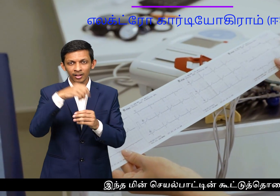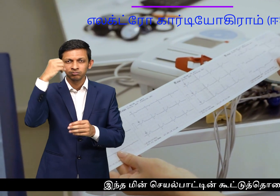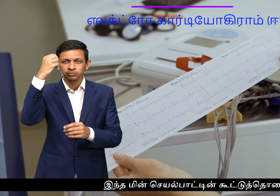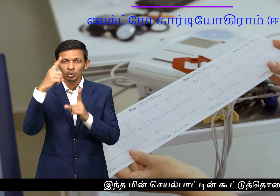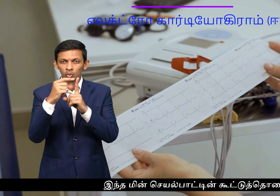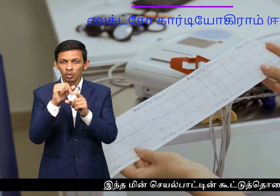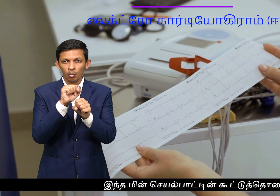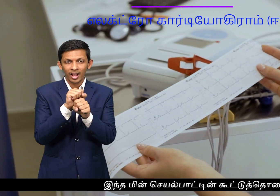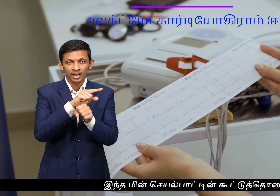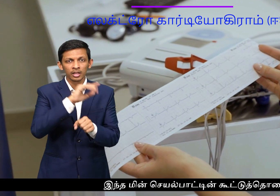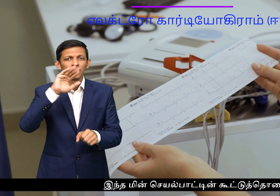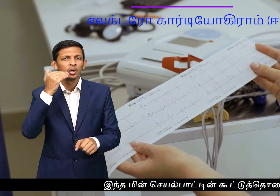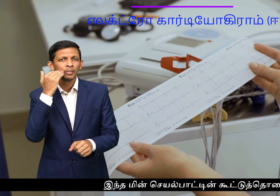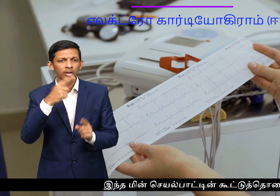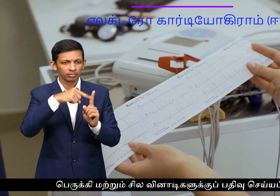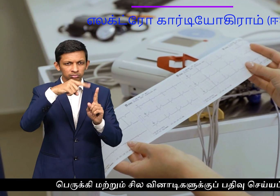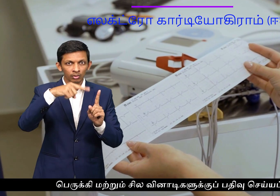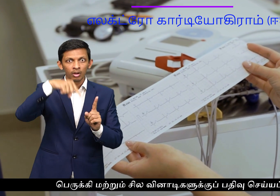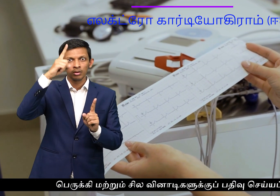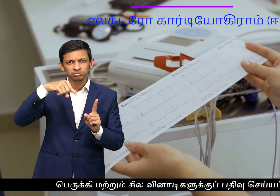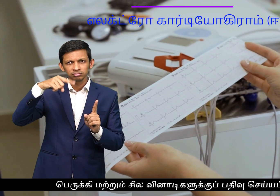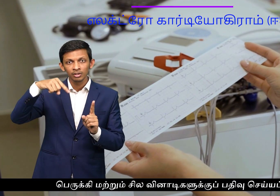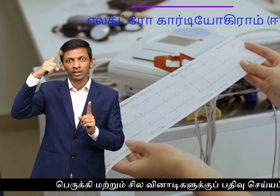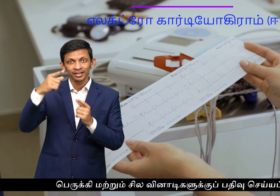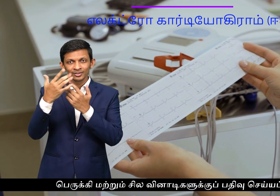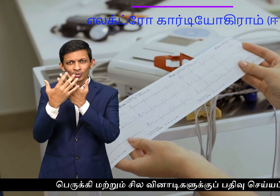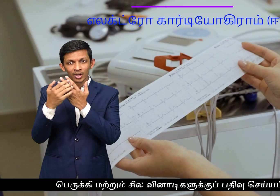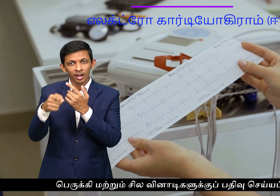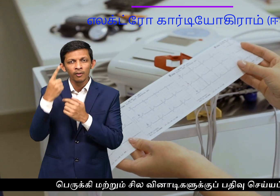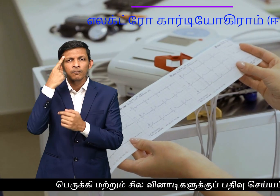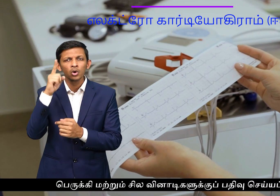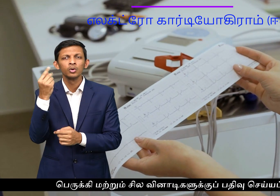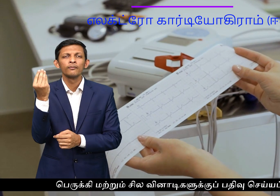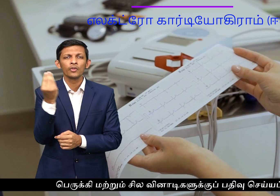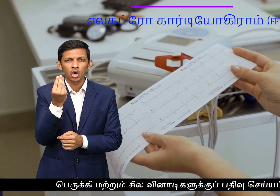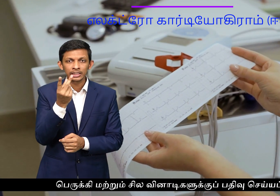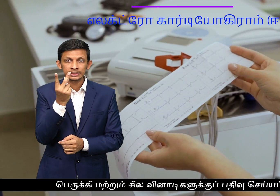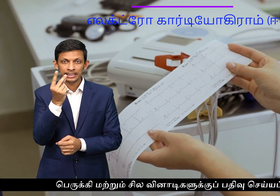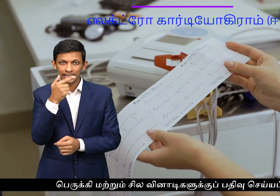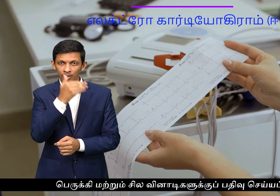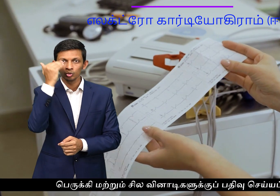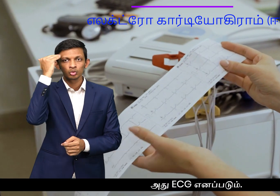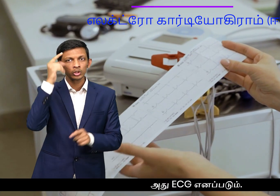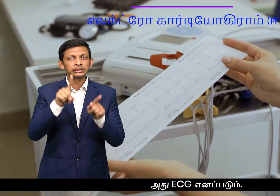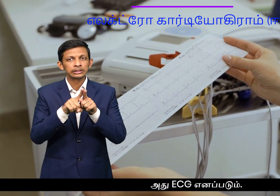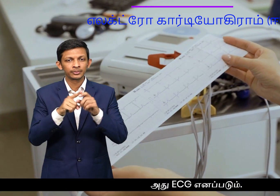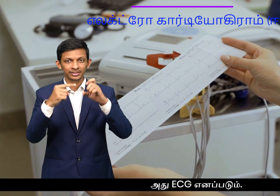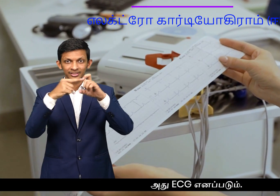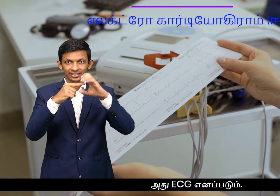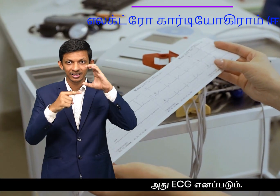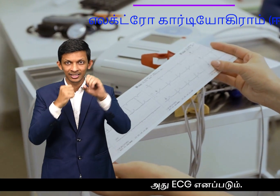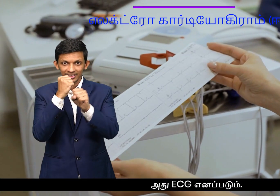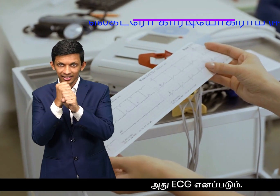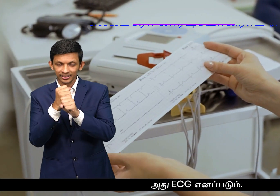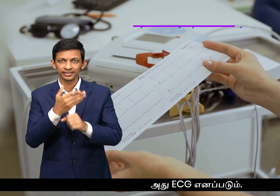இந்த மின் செயல்பாட்டின் கூட்டுத்தொகை பெருக்கி மற்றும் சில வினாடிகளுக்கு பதிவு செய்யப்படும் போது அது